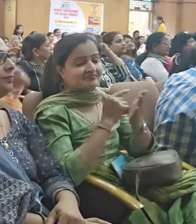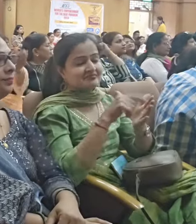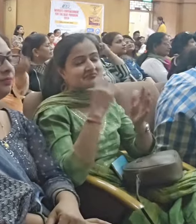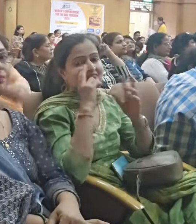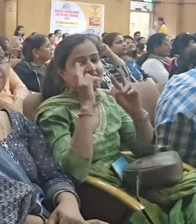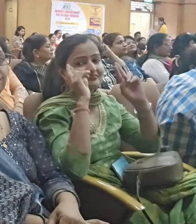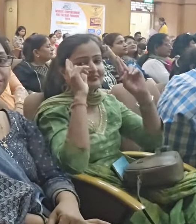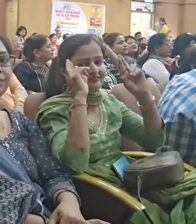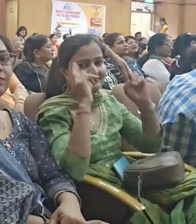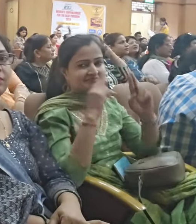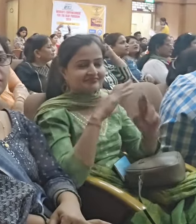आप तब तो मैं दिख रही हूँ अच्छे से,